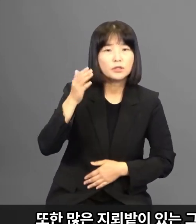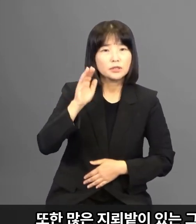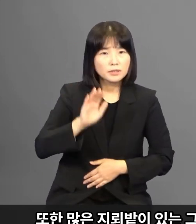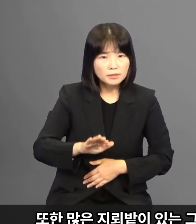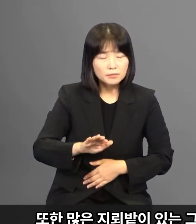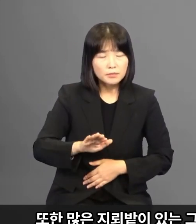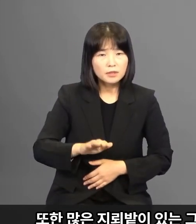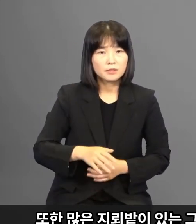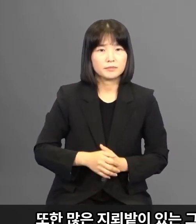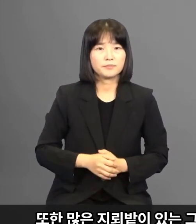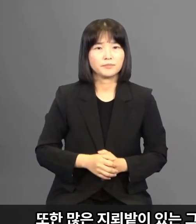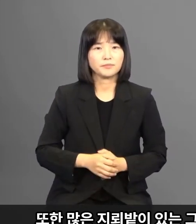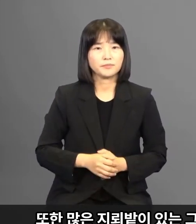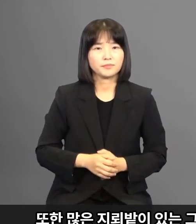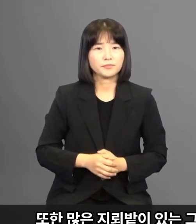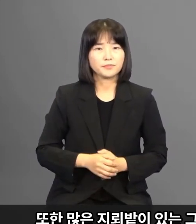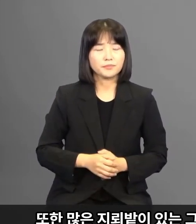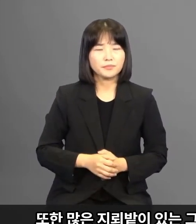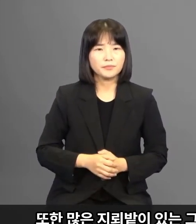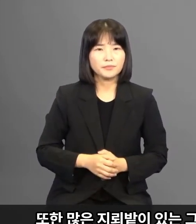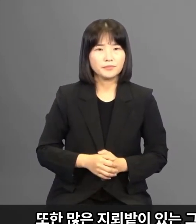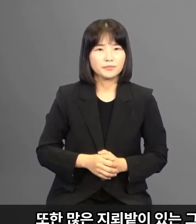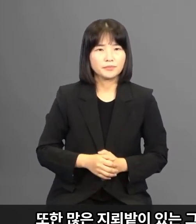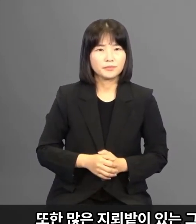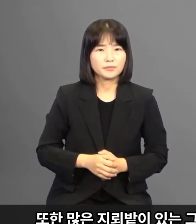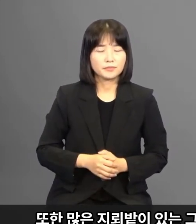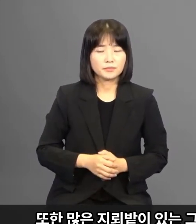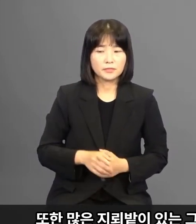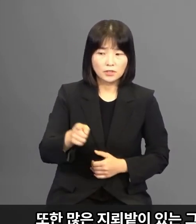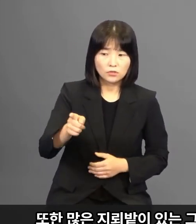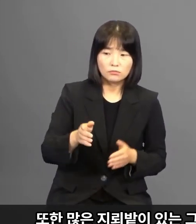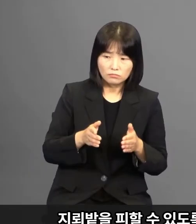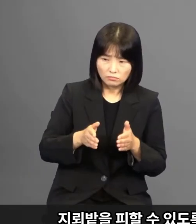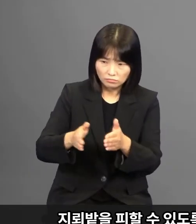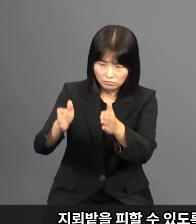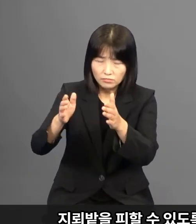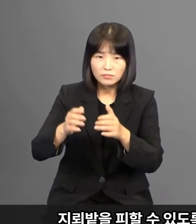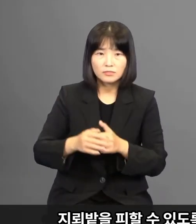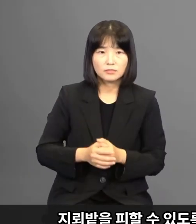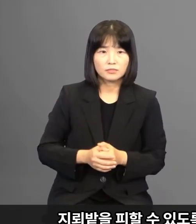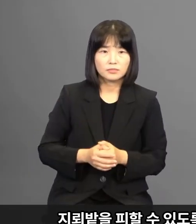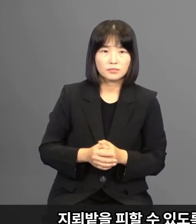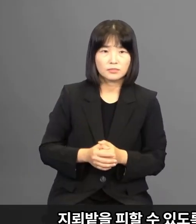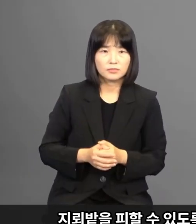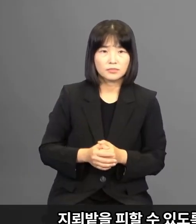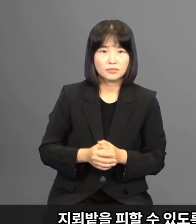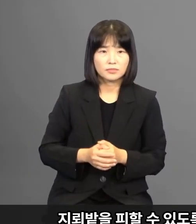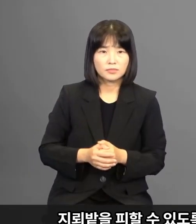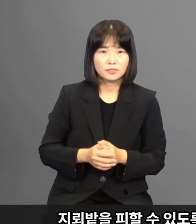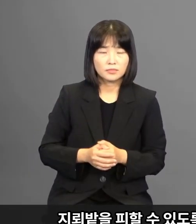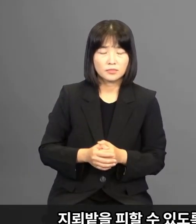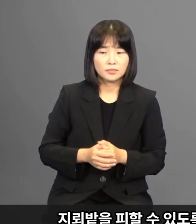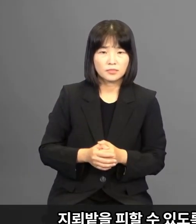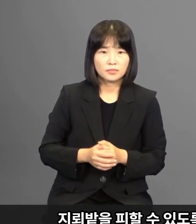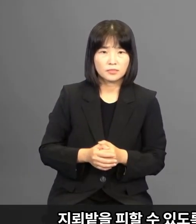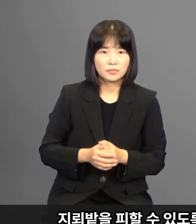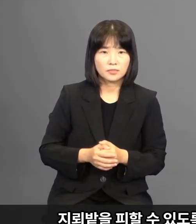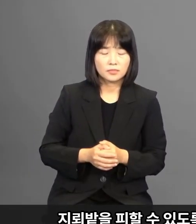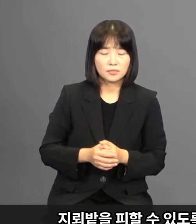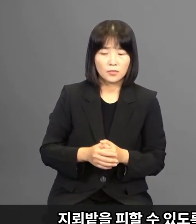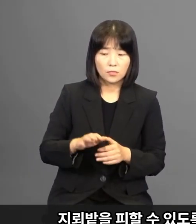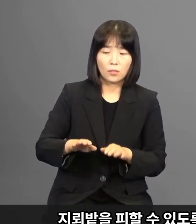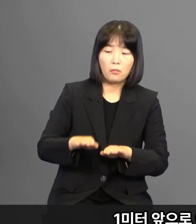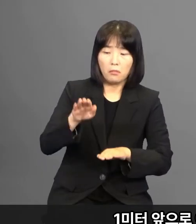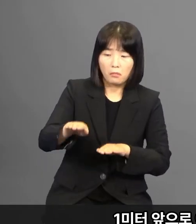그런 인생처럼 보이지만 이리로 가면 된다. 지뢰밭을 피할 수 있도록. 너 거기서 왼발을 앞으로